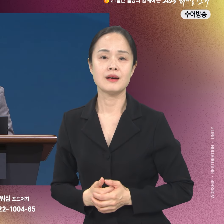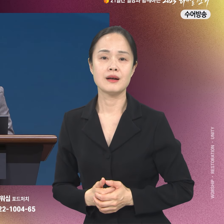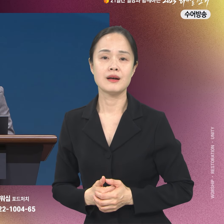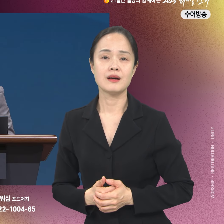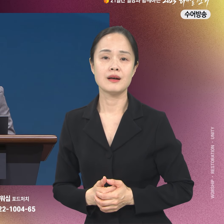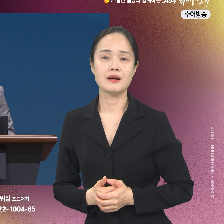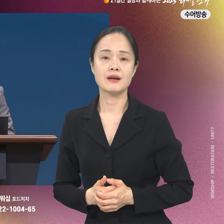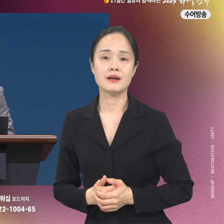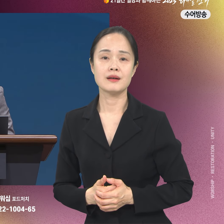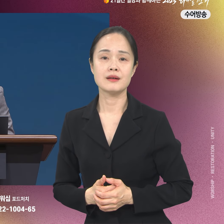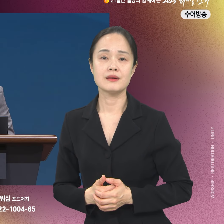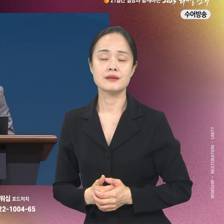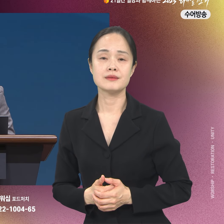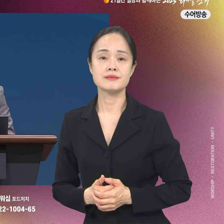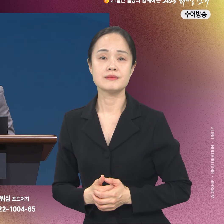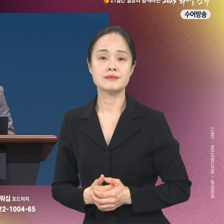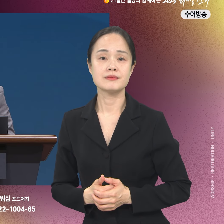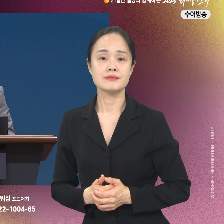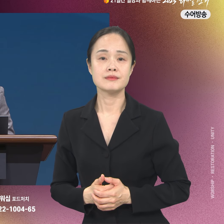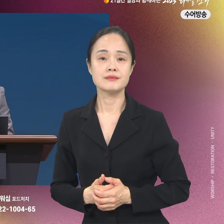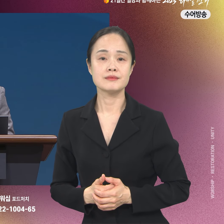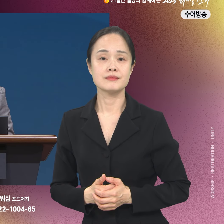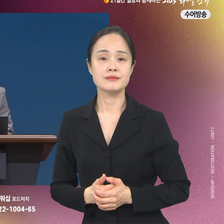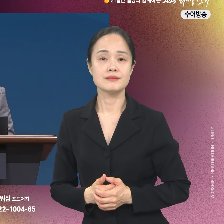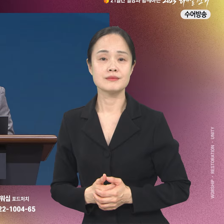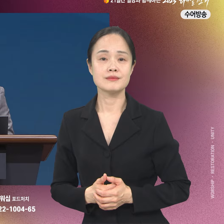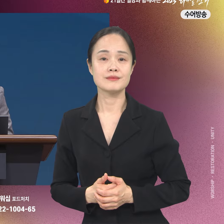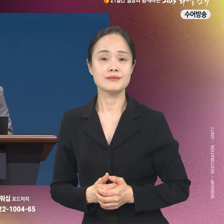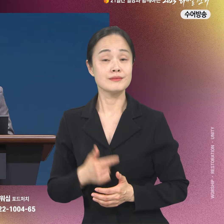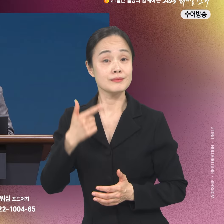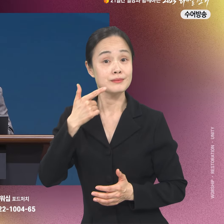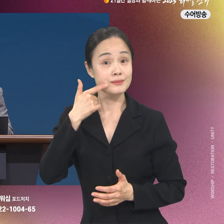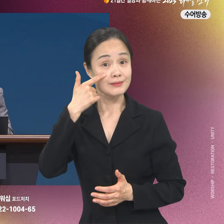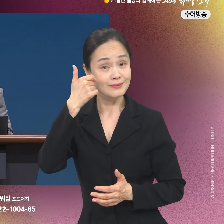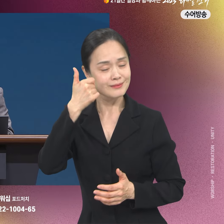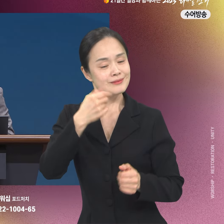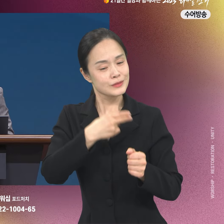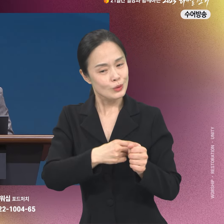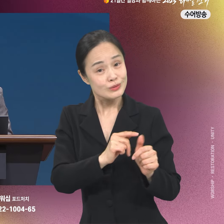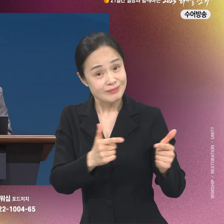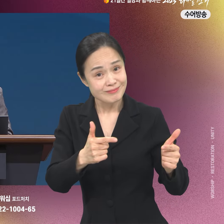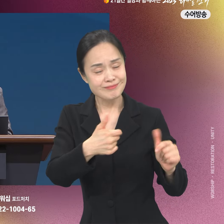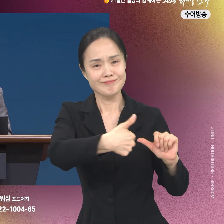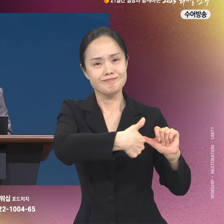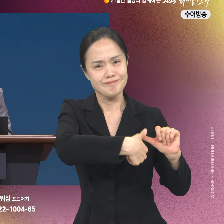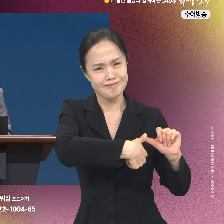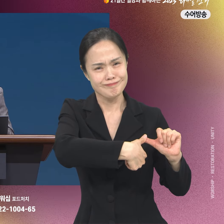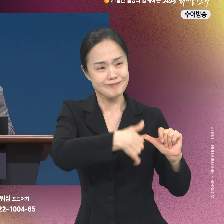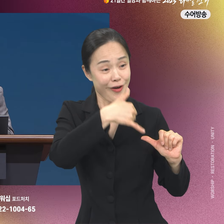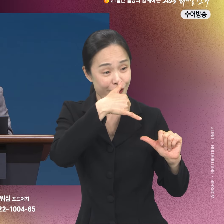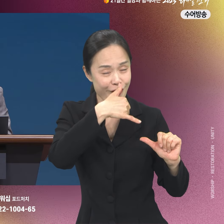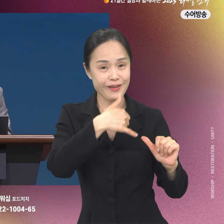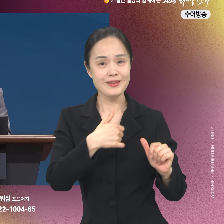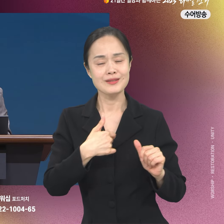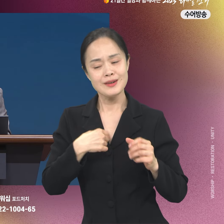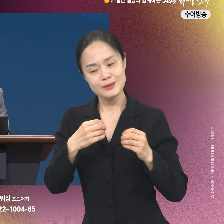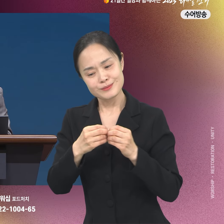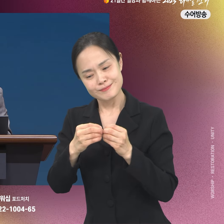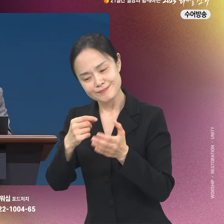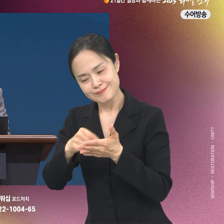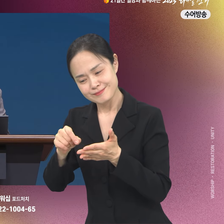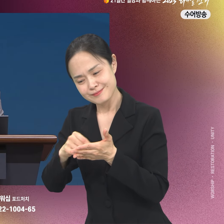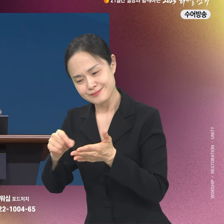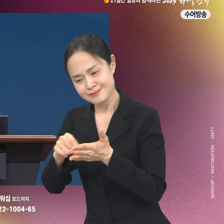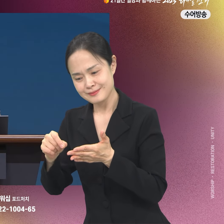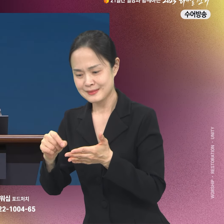자문해 주시는 총신대 교수님한테 뭐 새벽에도 문자 보냈다가 툭하면 전화했다. 이거 다시